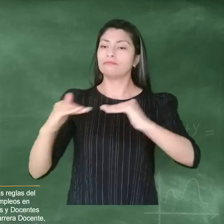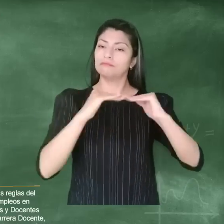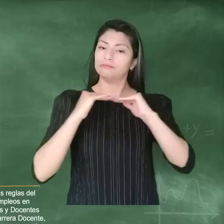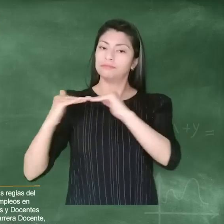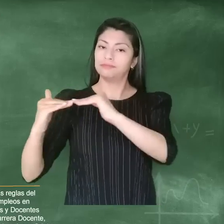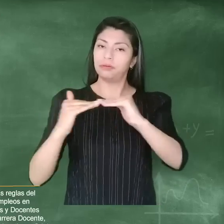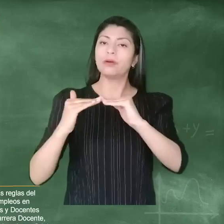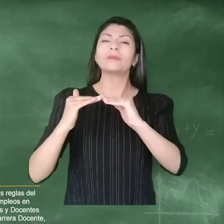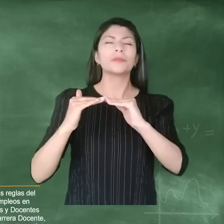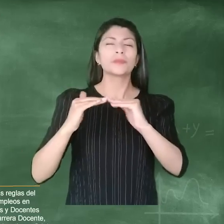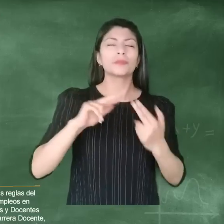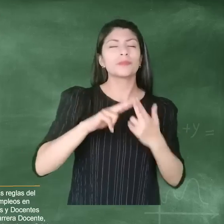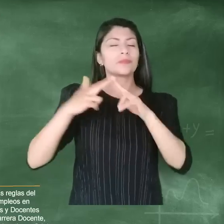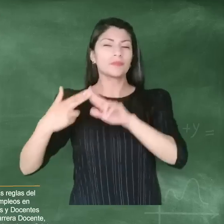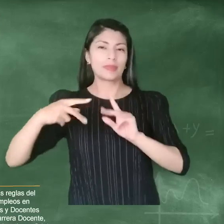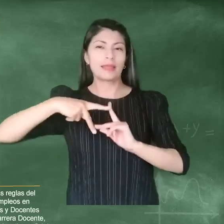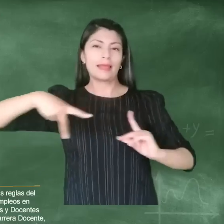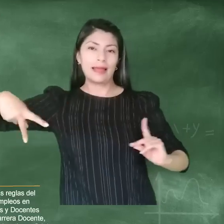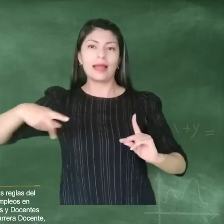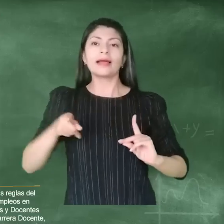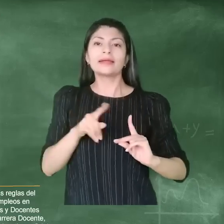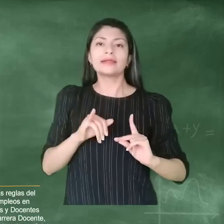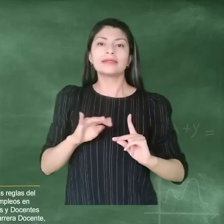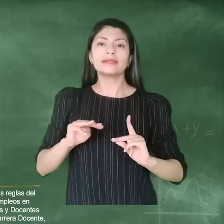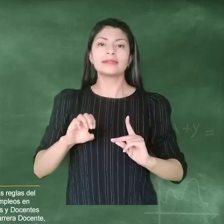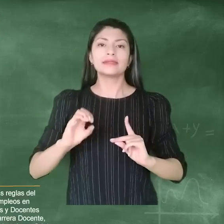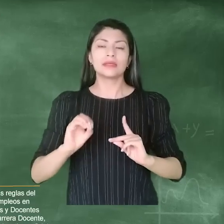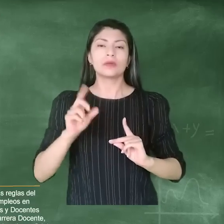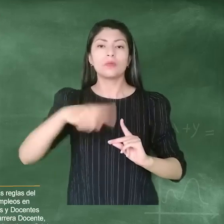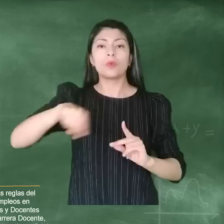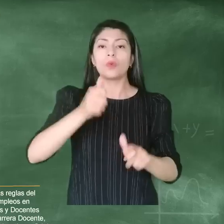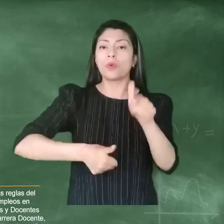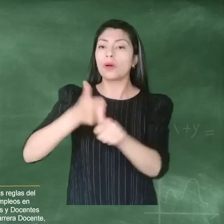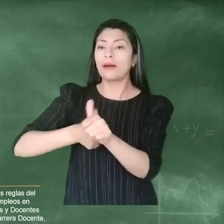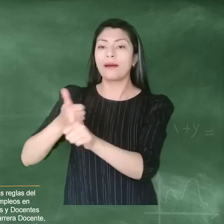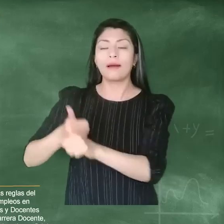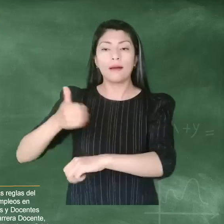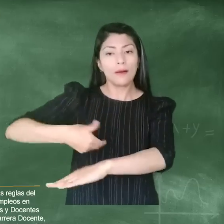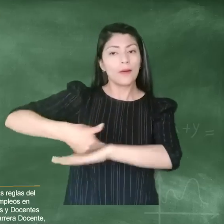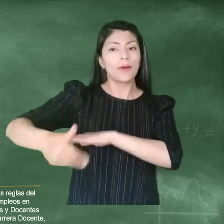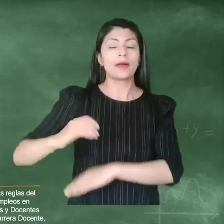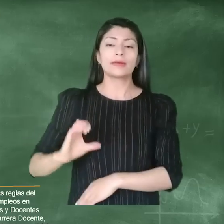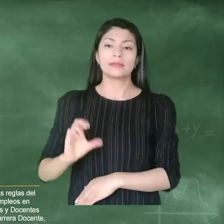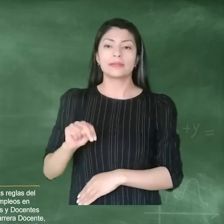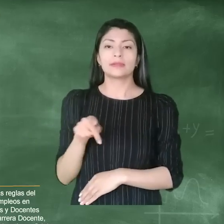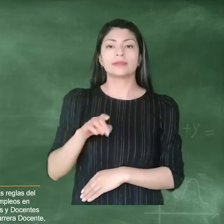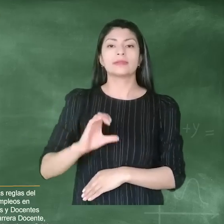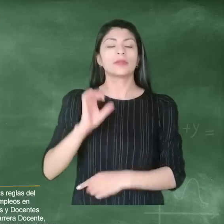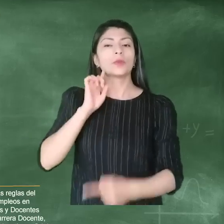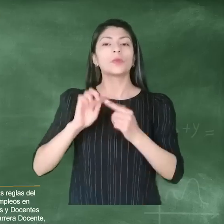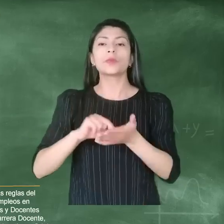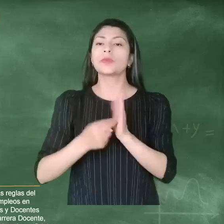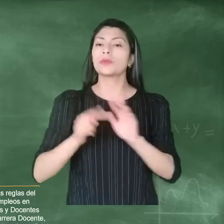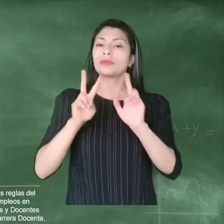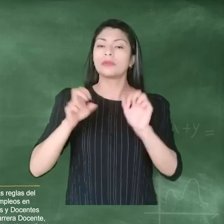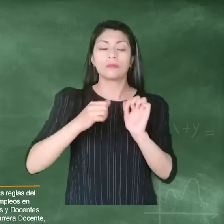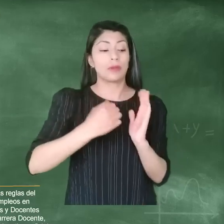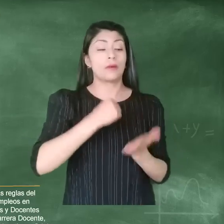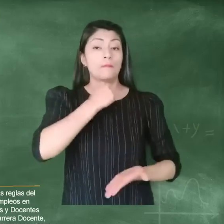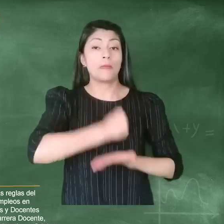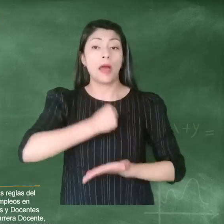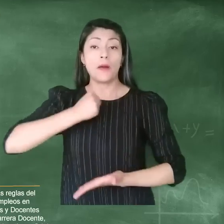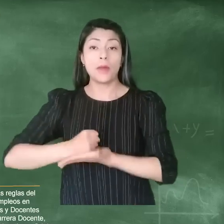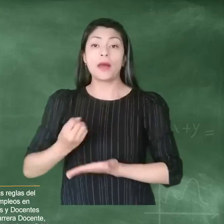Mérito y la Oportunidad en adelante, SIMO, de conformidad con la solicitud efectuada por la CNSC,